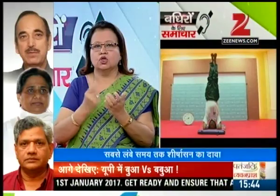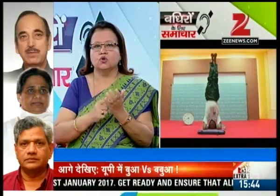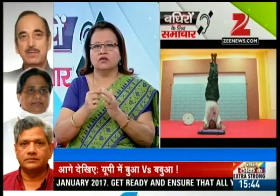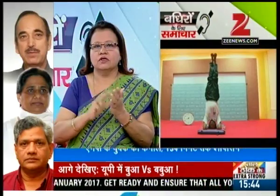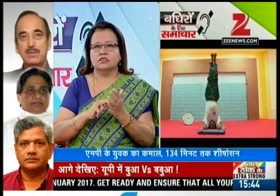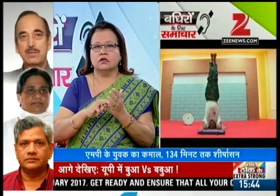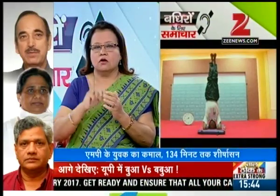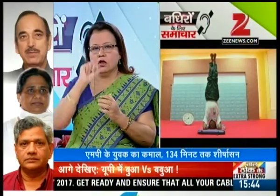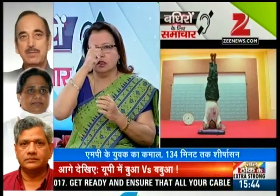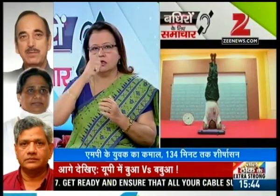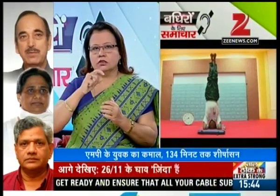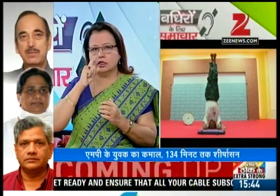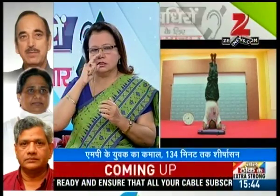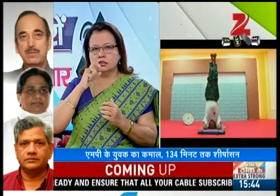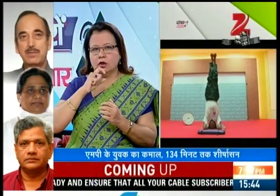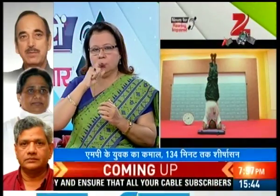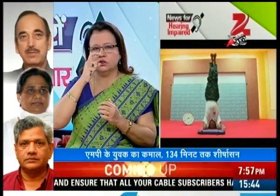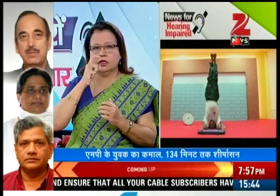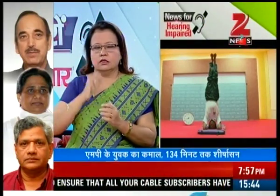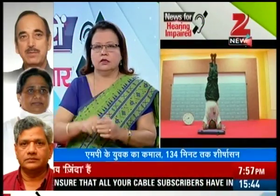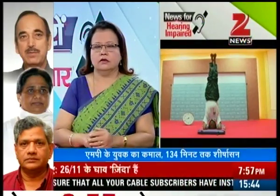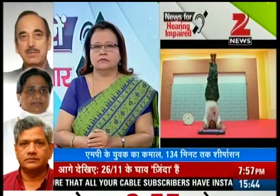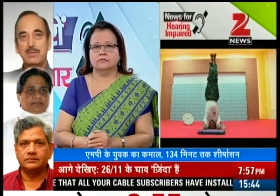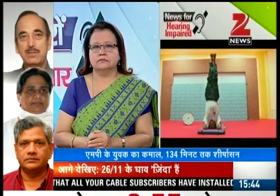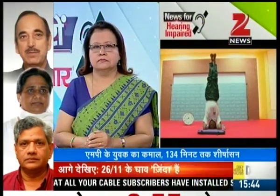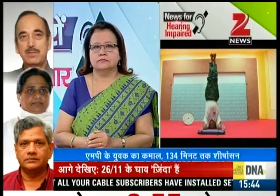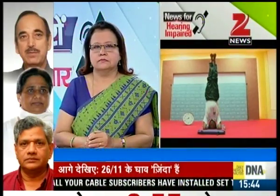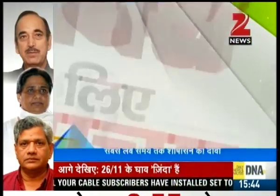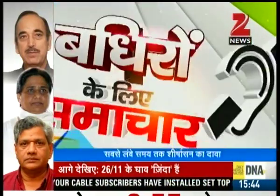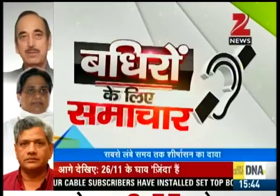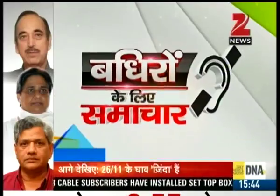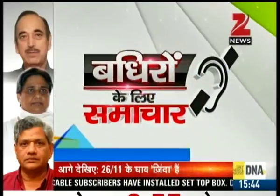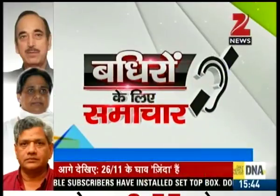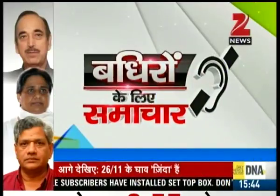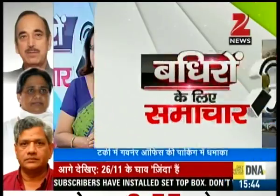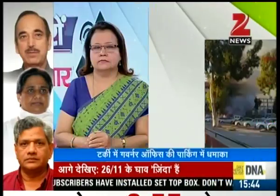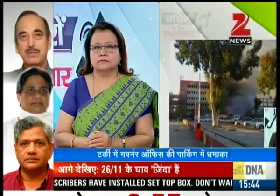विश्वविद्यालय और देश का सर फक्र से ऊंचा कर दिया है